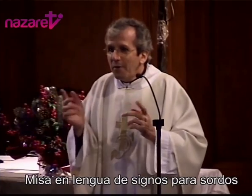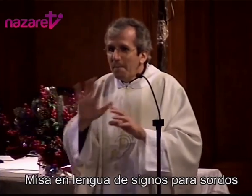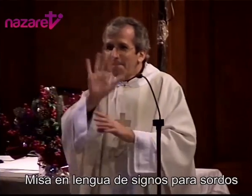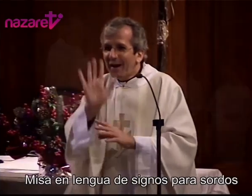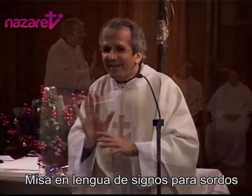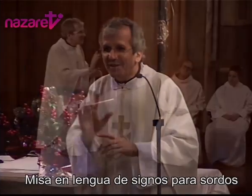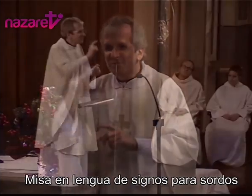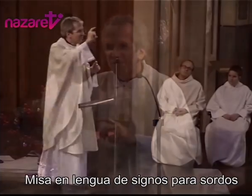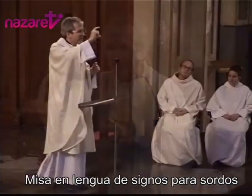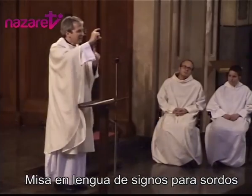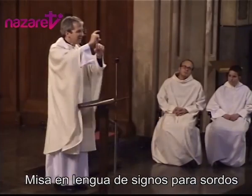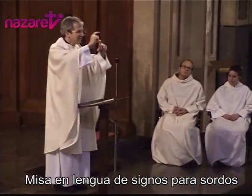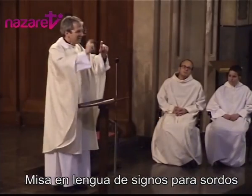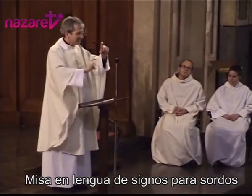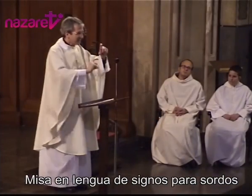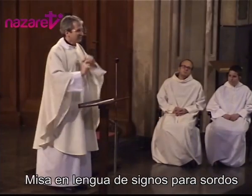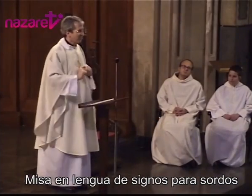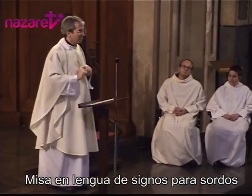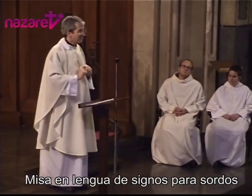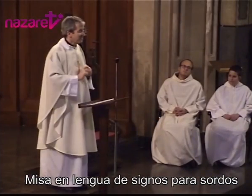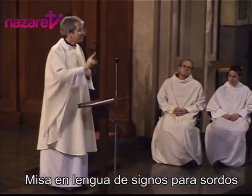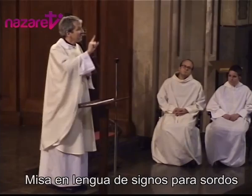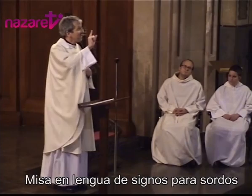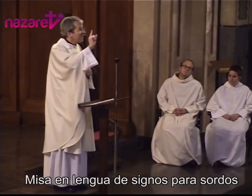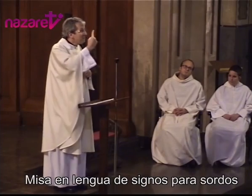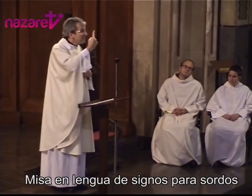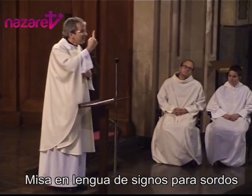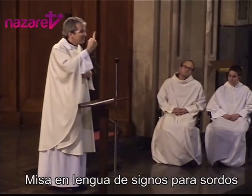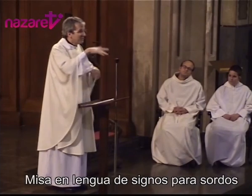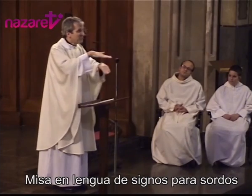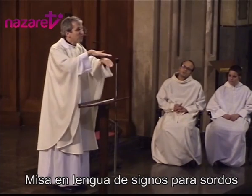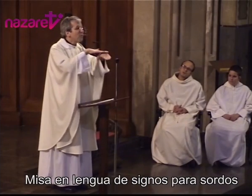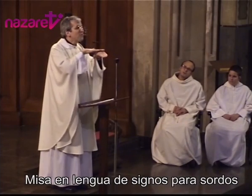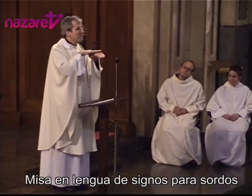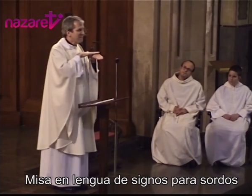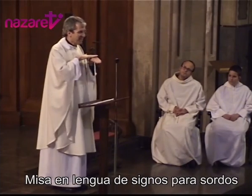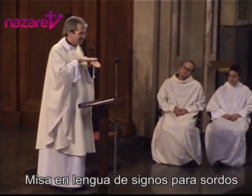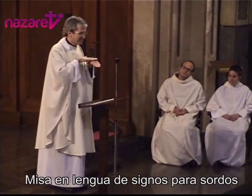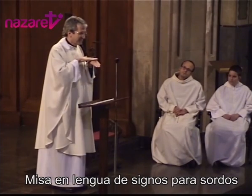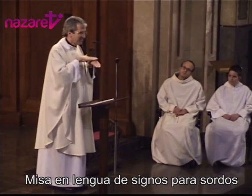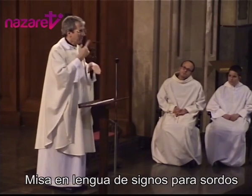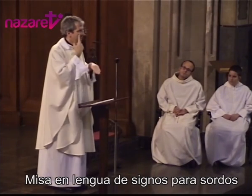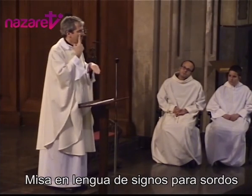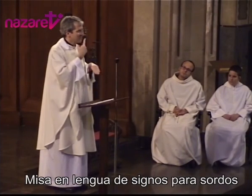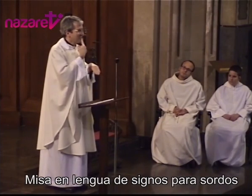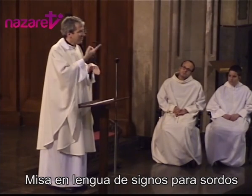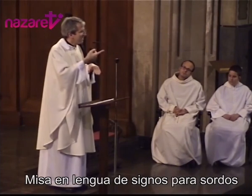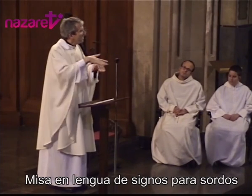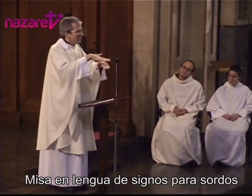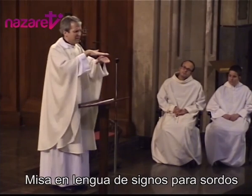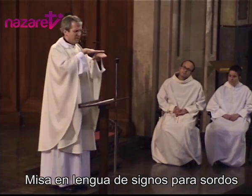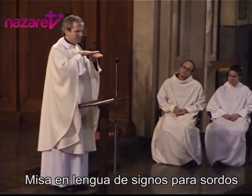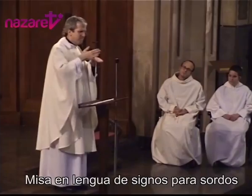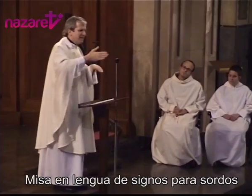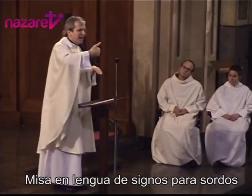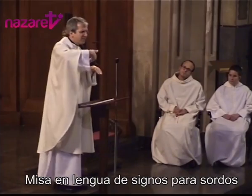pero parece como si fueran tres trozos. El primero, una invitación, veremos cómo dice,